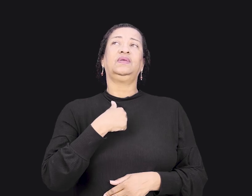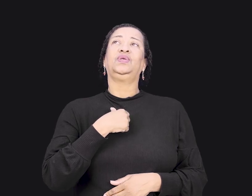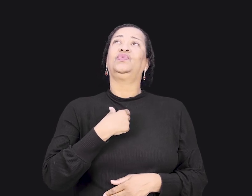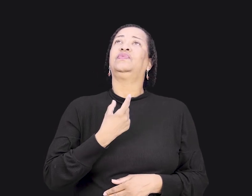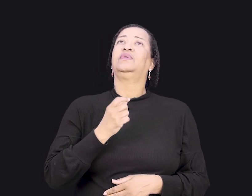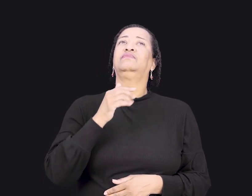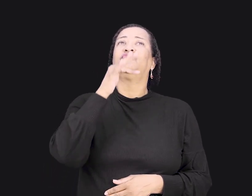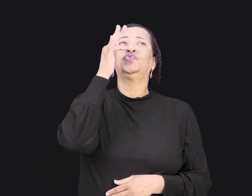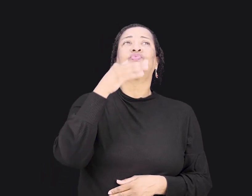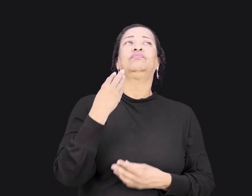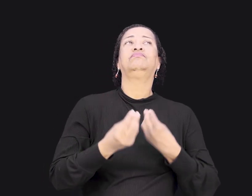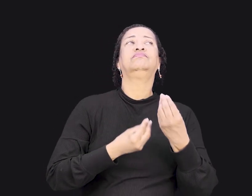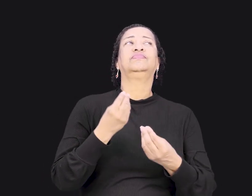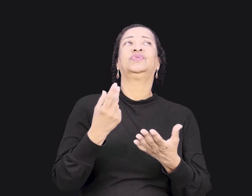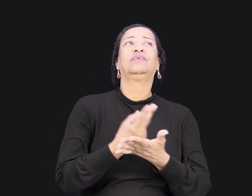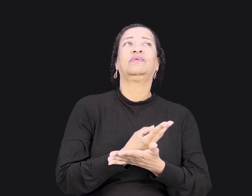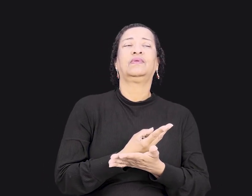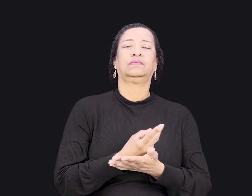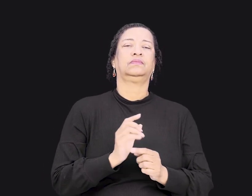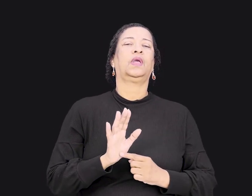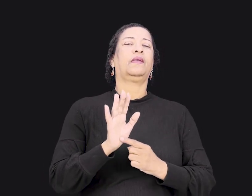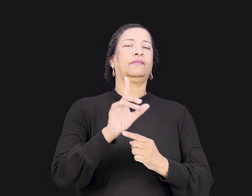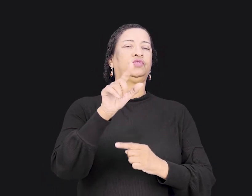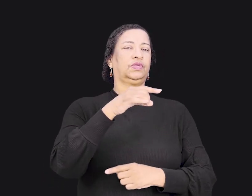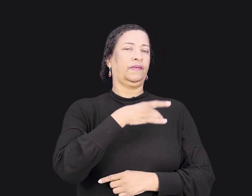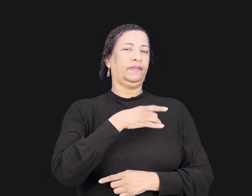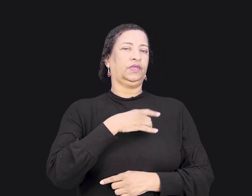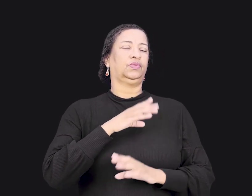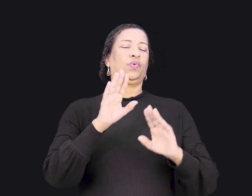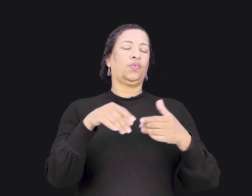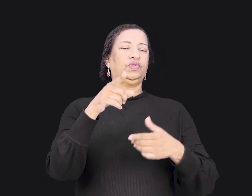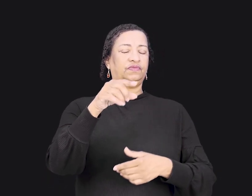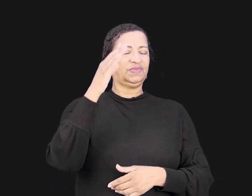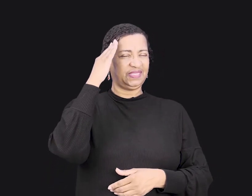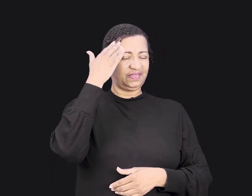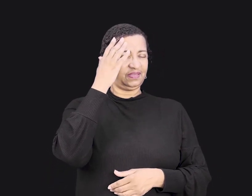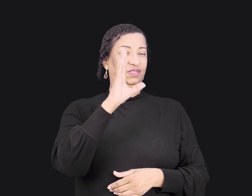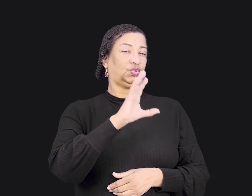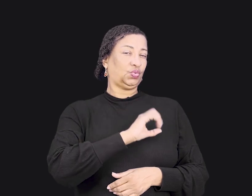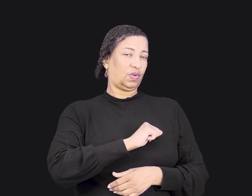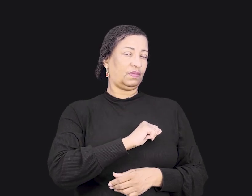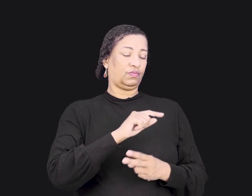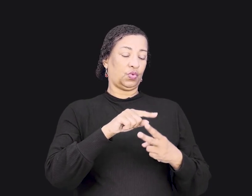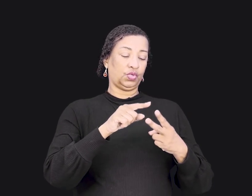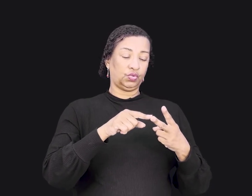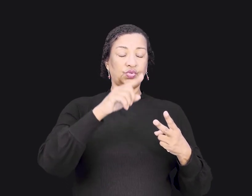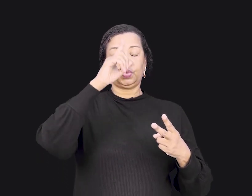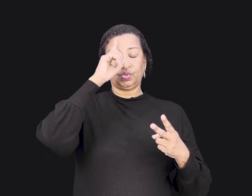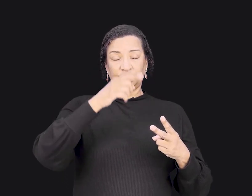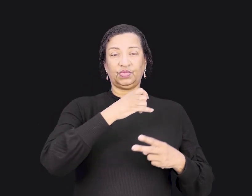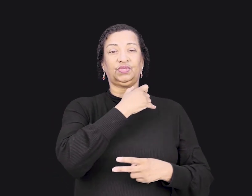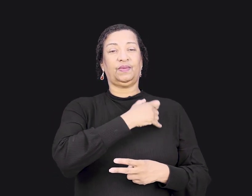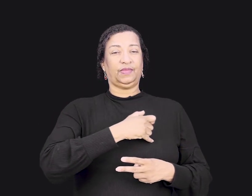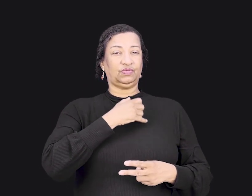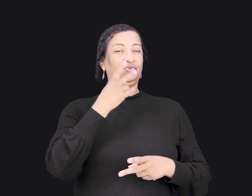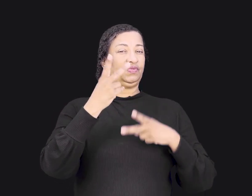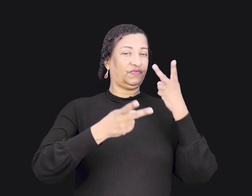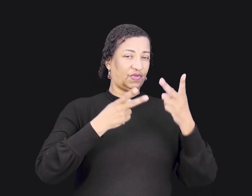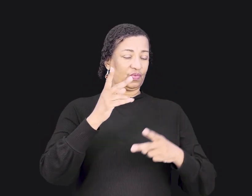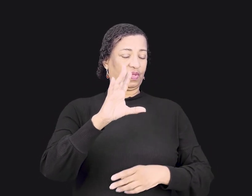Essa pergunta reflete o medo. Quando você entende o amor e principalmente os 2 mandamentos que João enfatizou, amar a Deus e ao